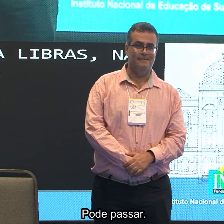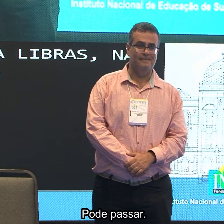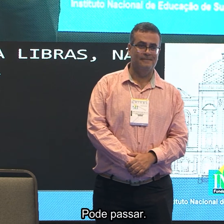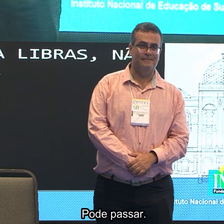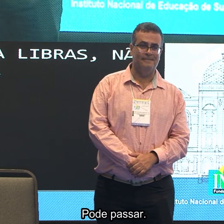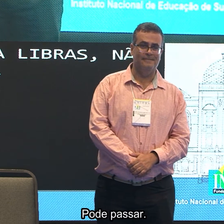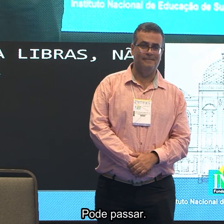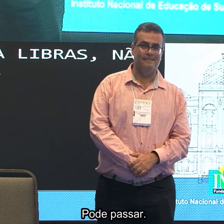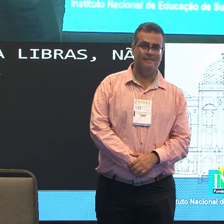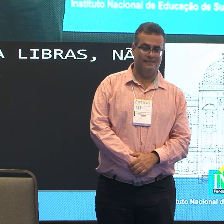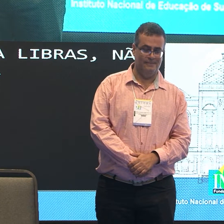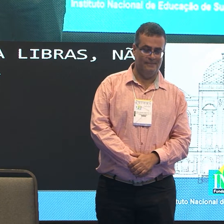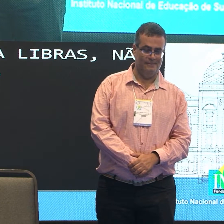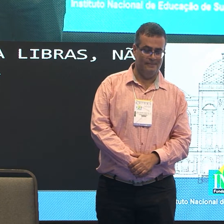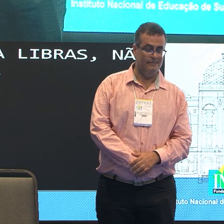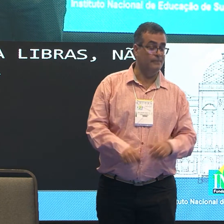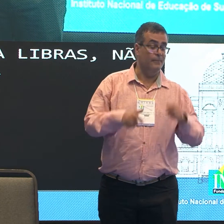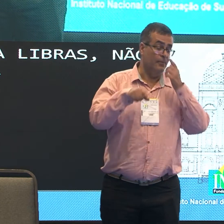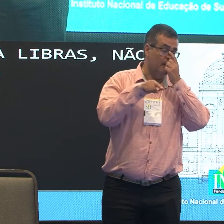Pode passar?